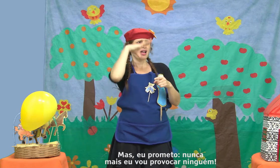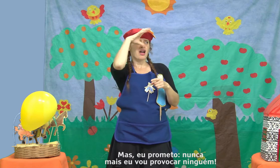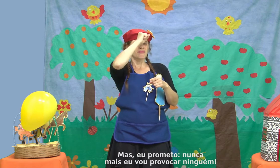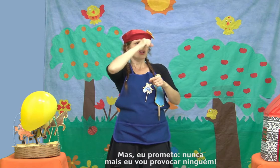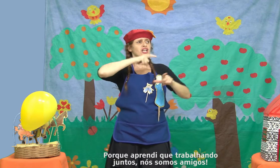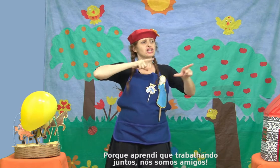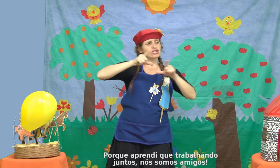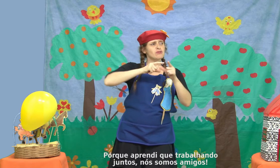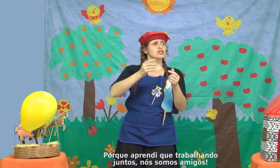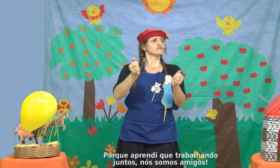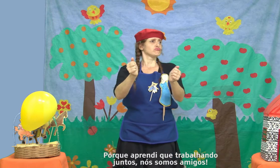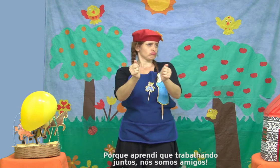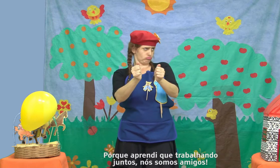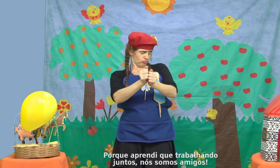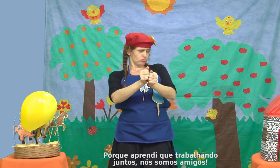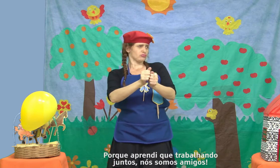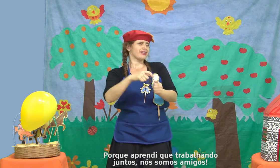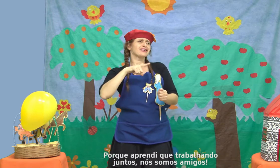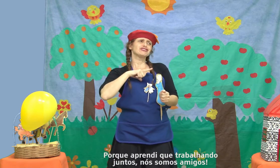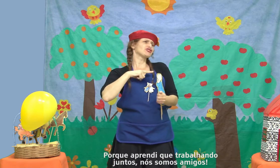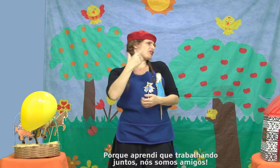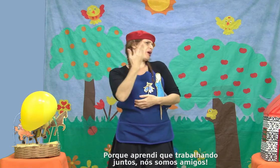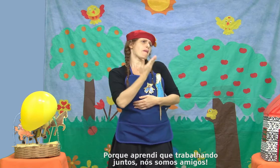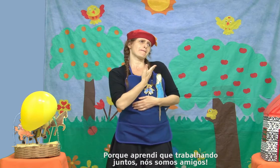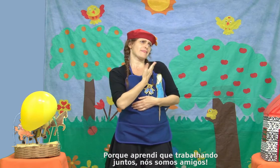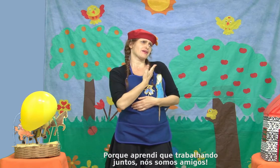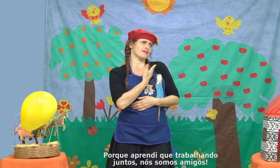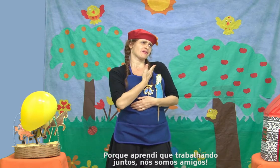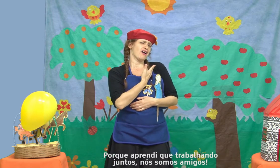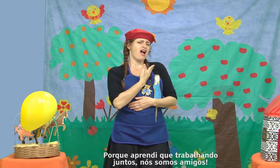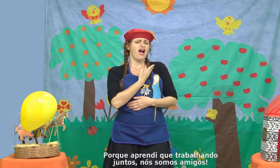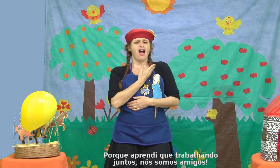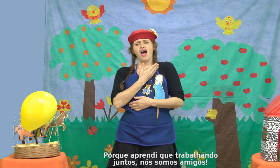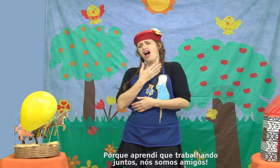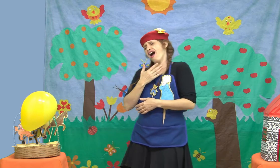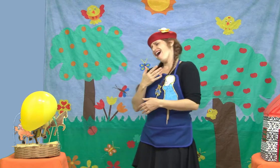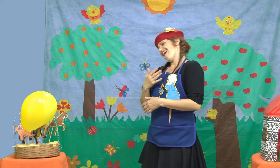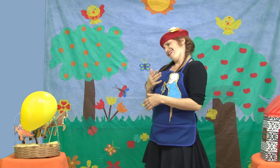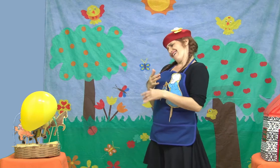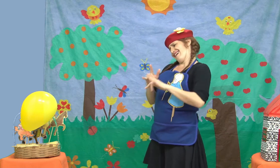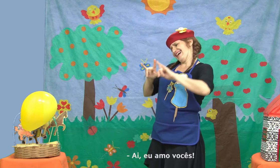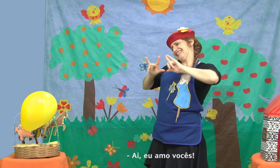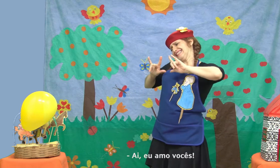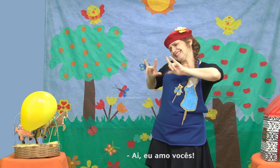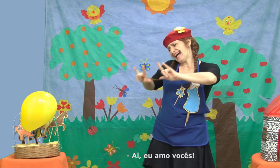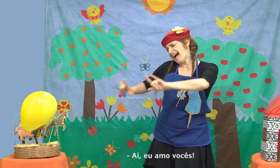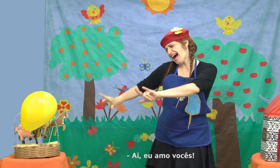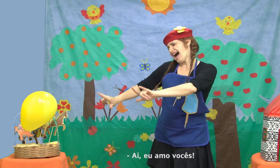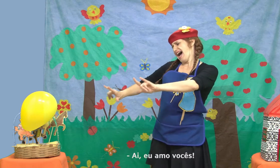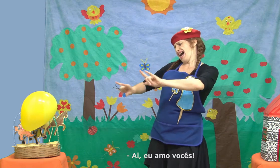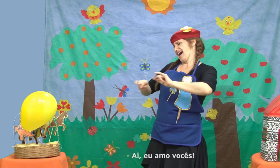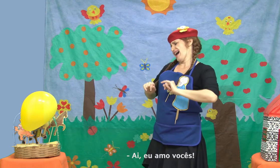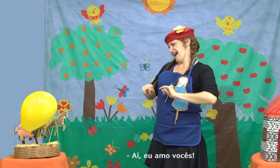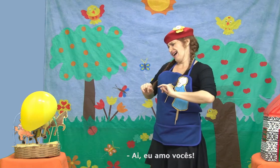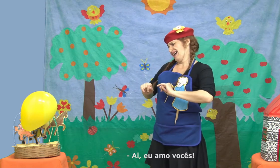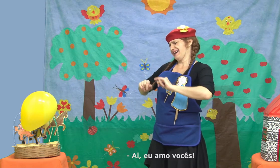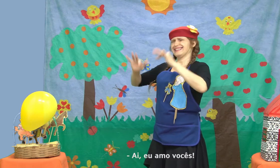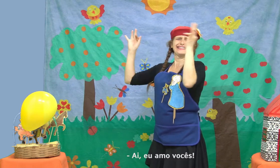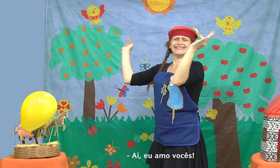porque aprendi que trabalhando junto nós somos amigos há eu amo vocês